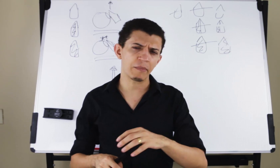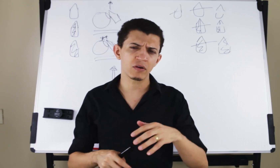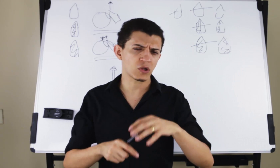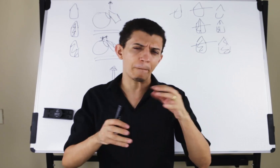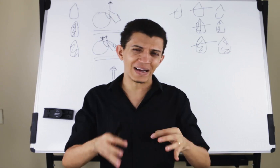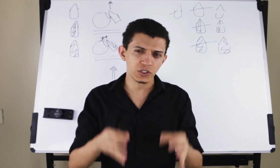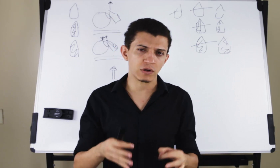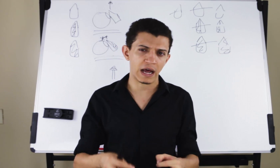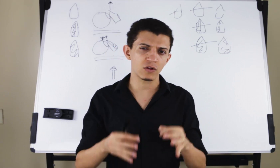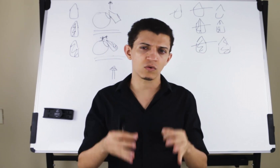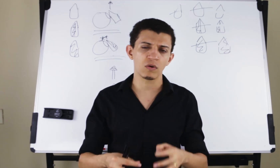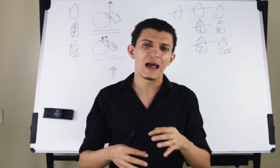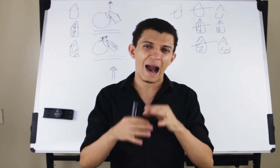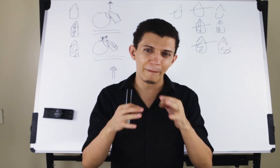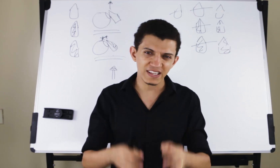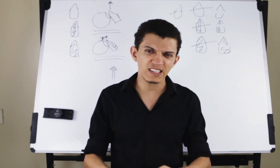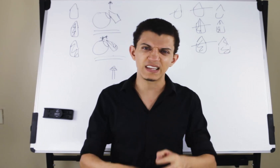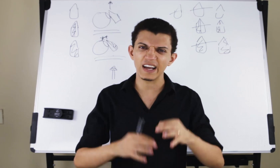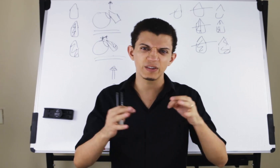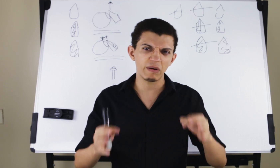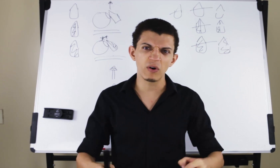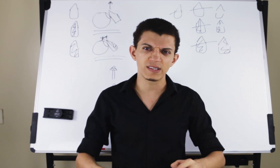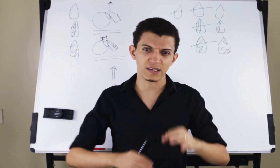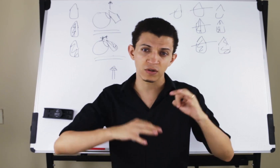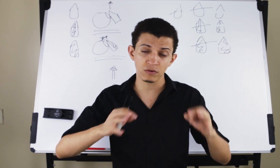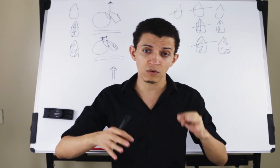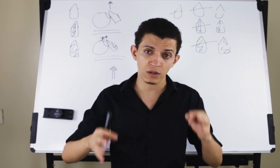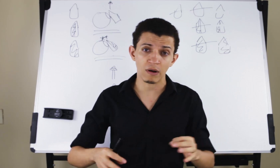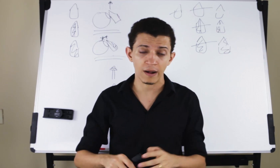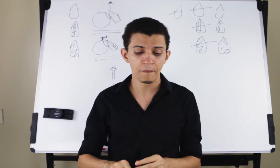eu sou apaixonado com aprendizagem, memorização e tudo enquanto há.